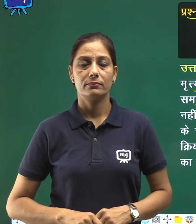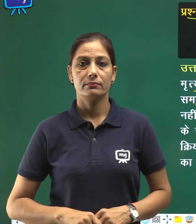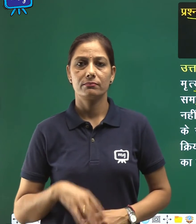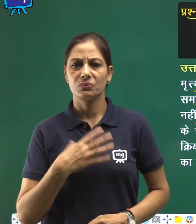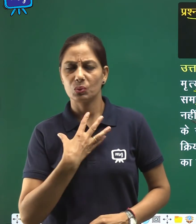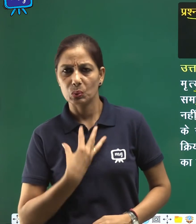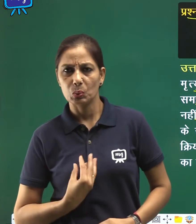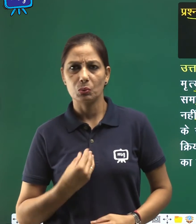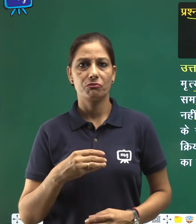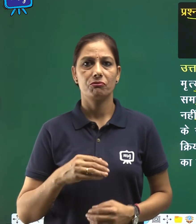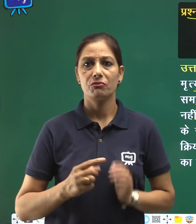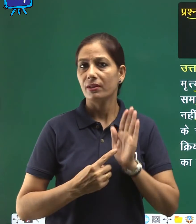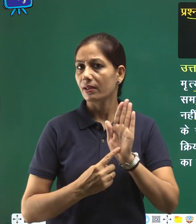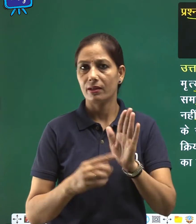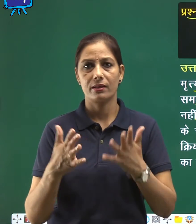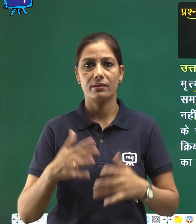दुख व्यक्त नहीं किया।